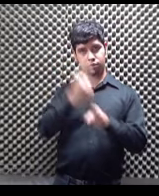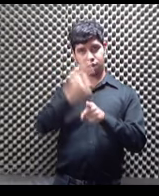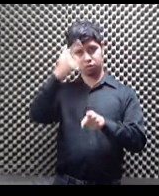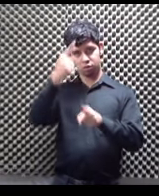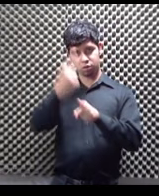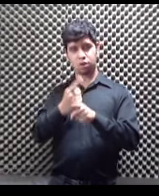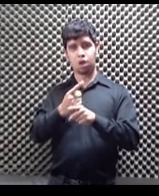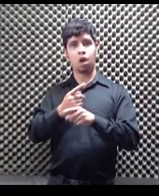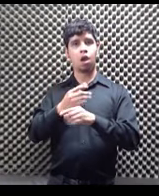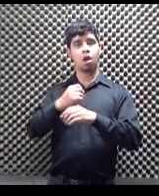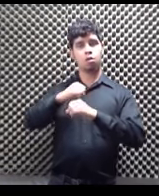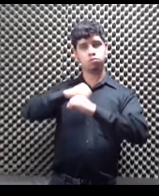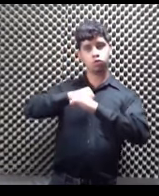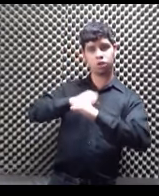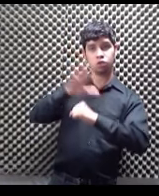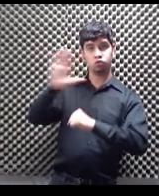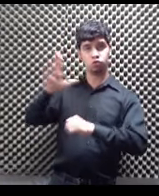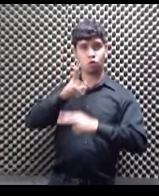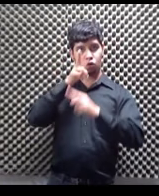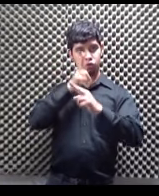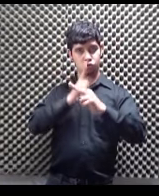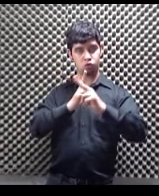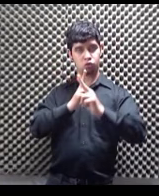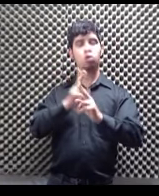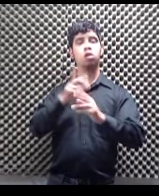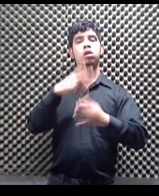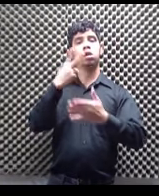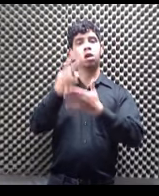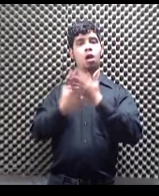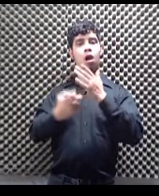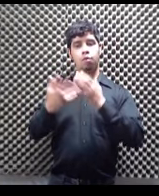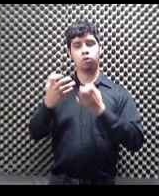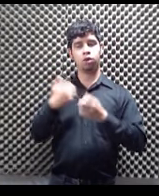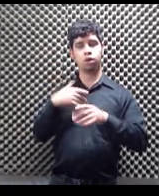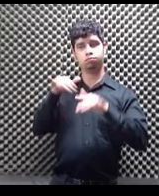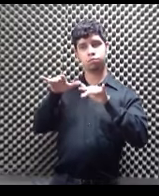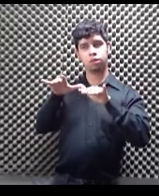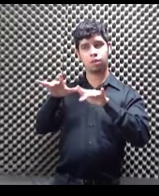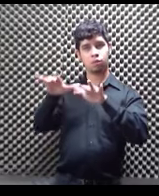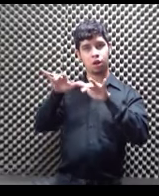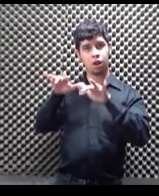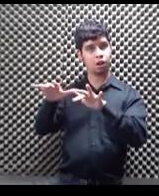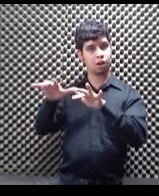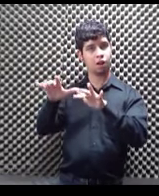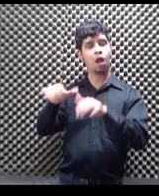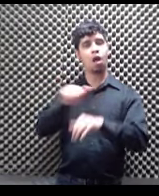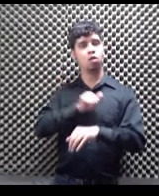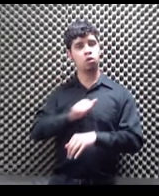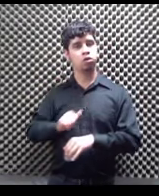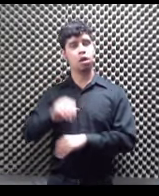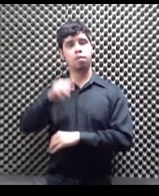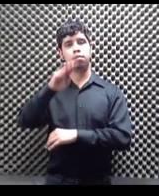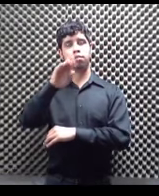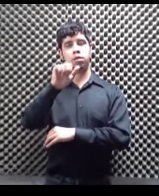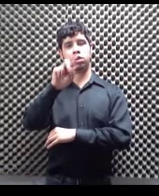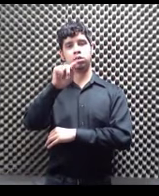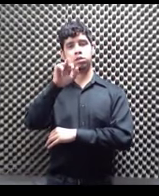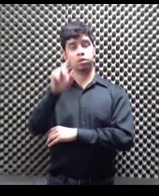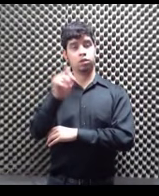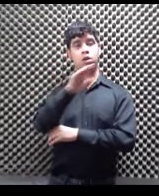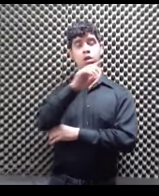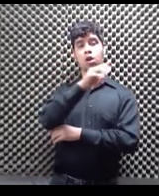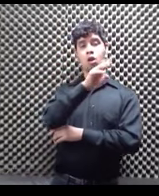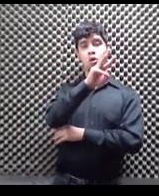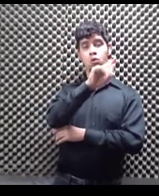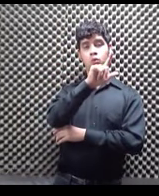honor. Y ambos quieren conquistar a Doña Beatriz. Esos son Willy Maldonado